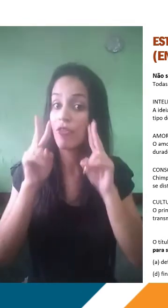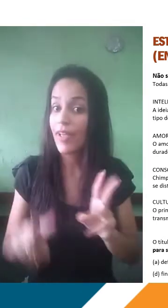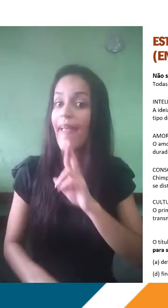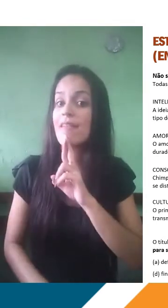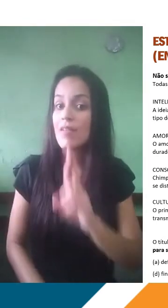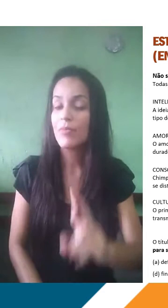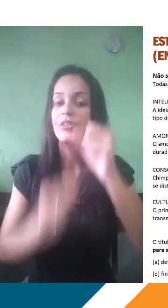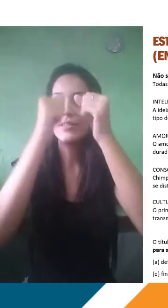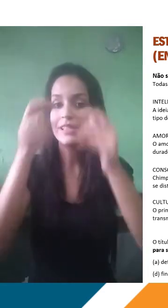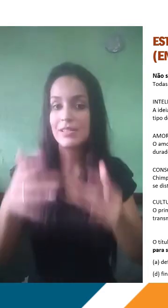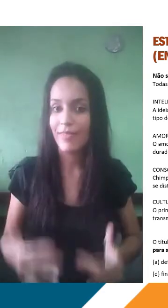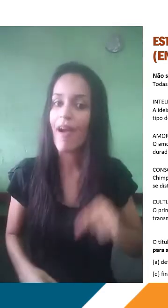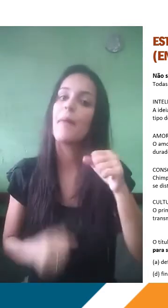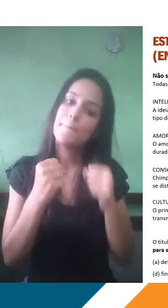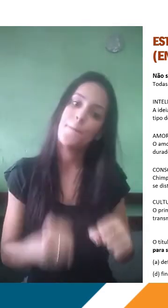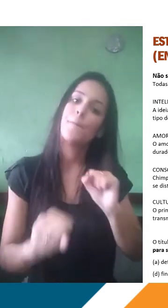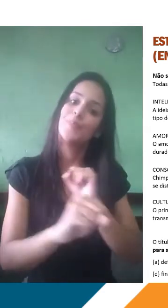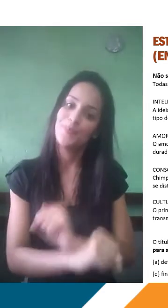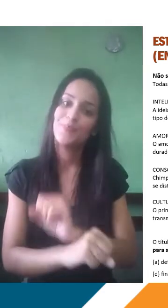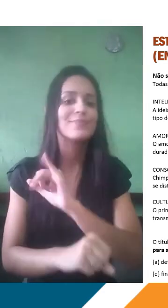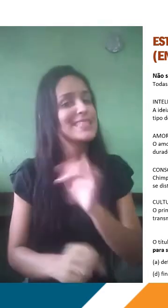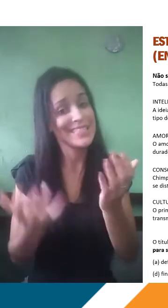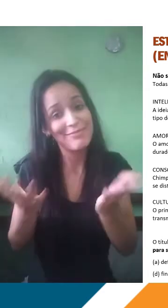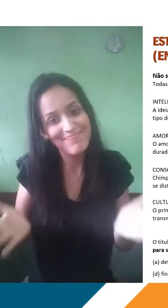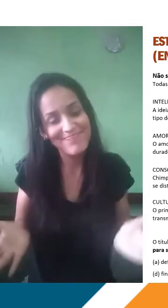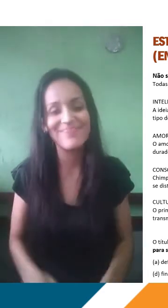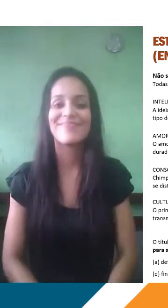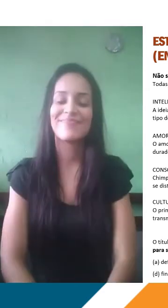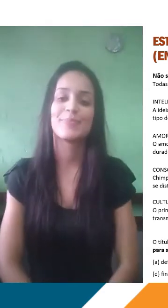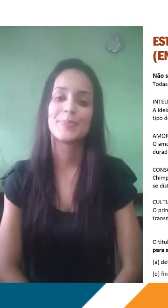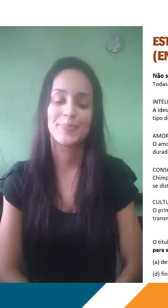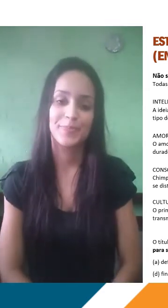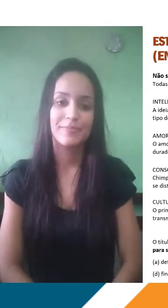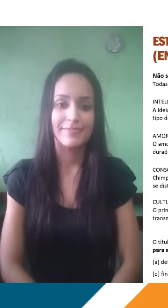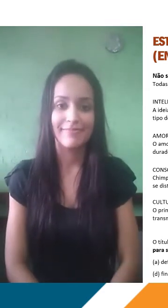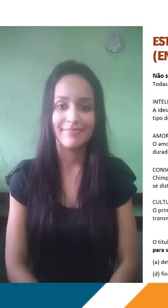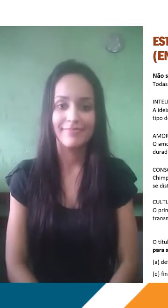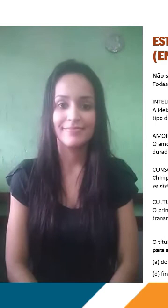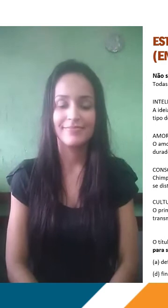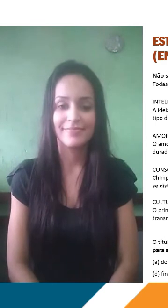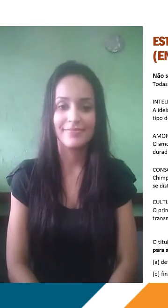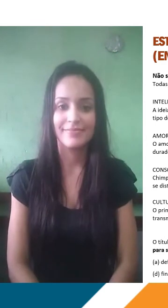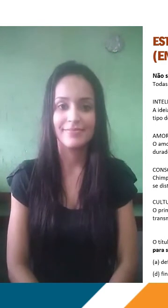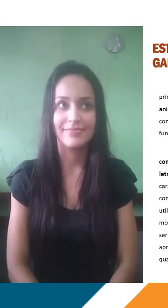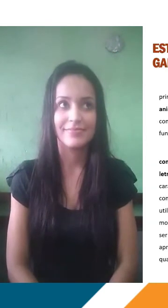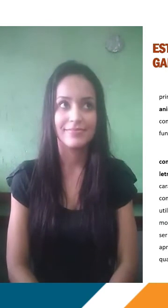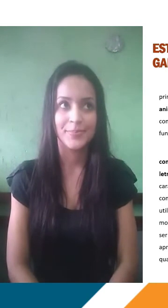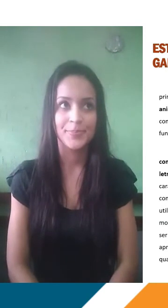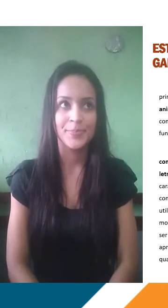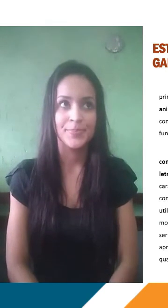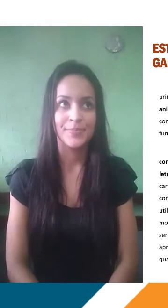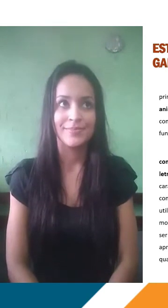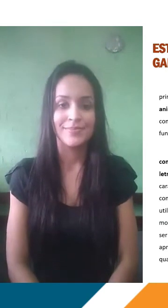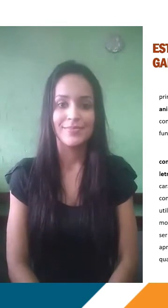próximo slide O gabarito comentado por escrito É só pausar caso queiram consultar E